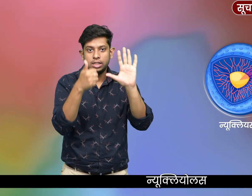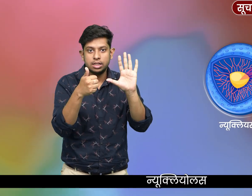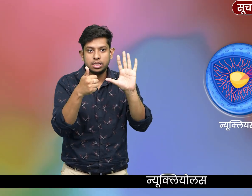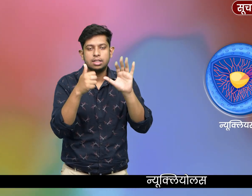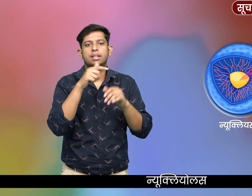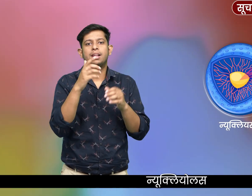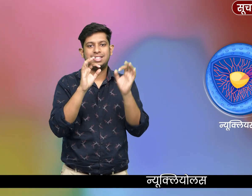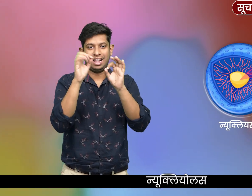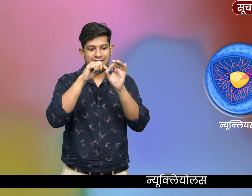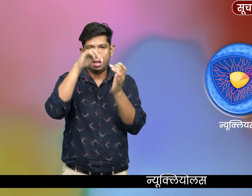न्यूक्लियोलस,